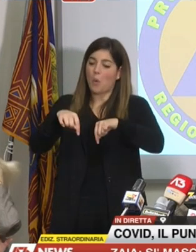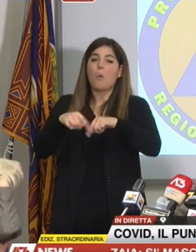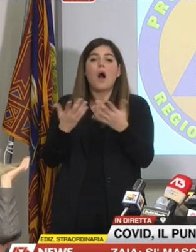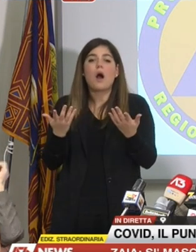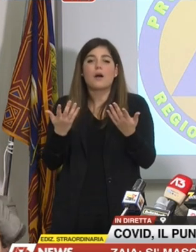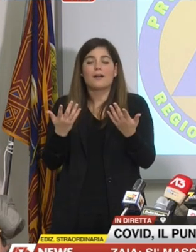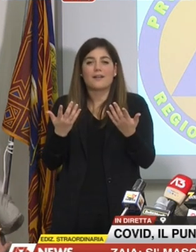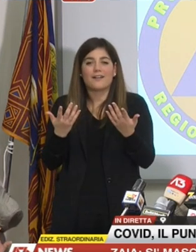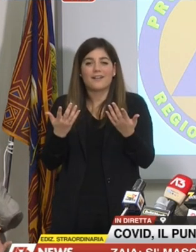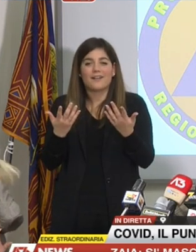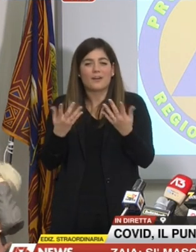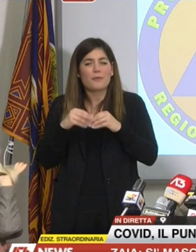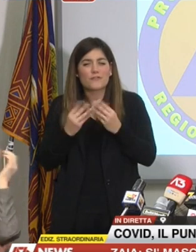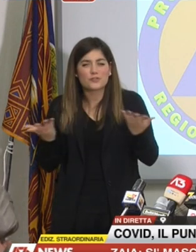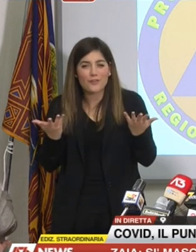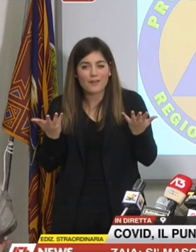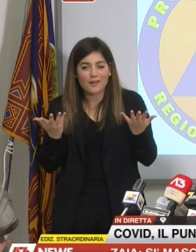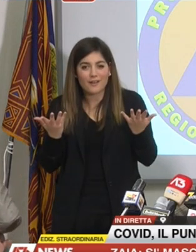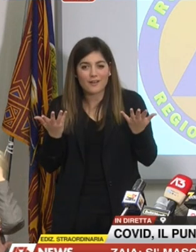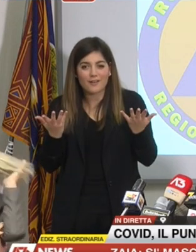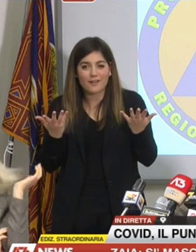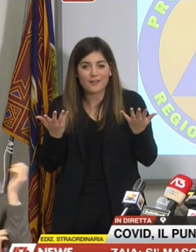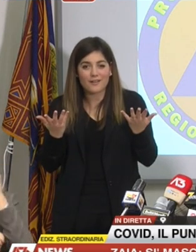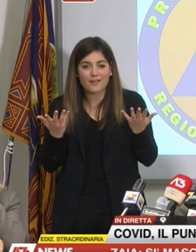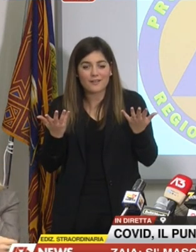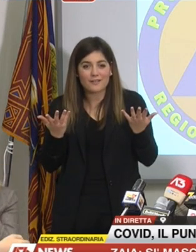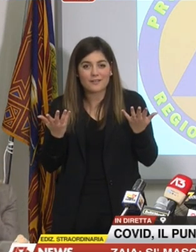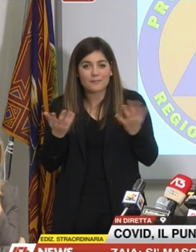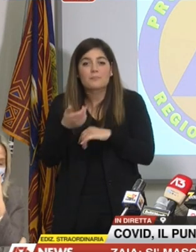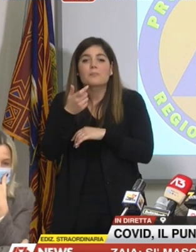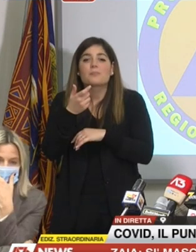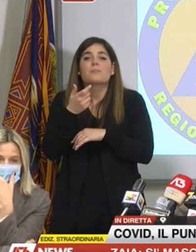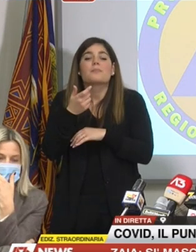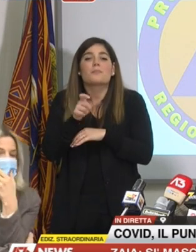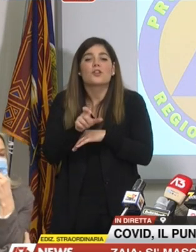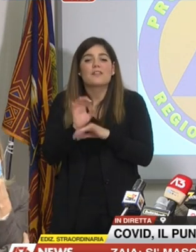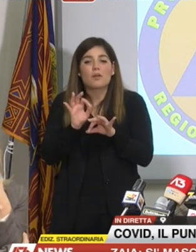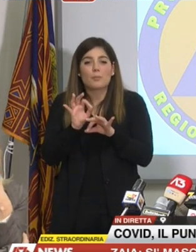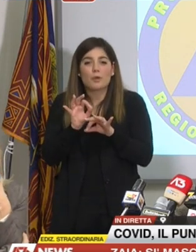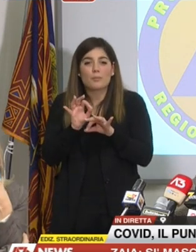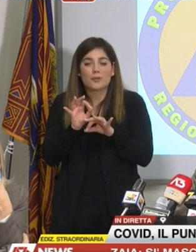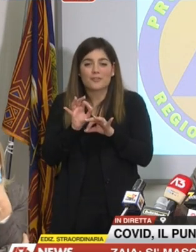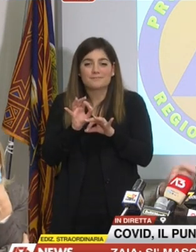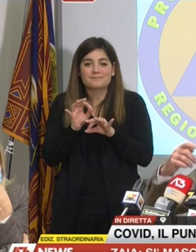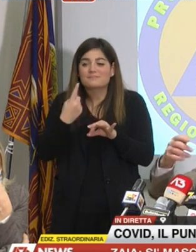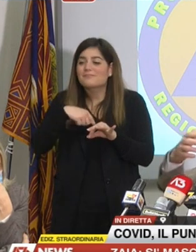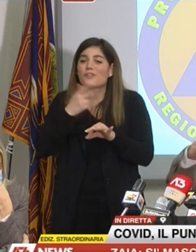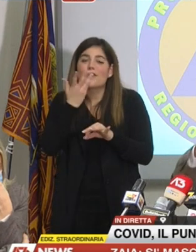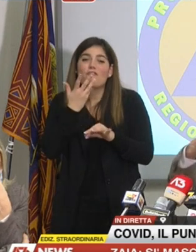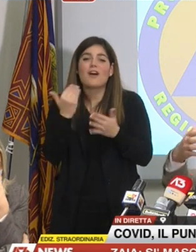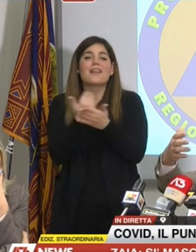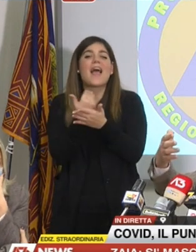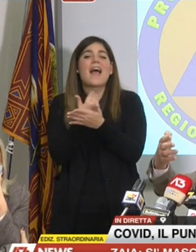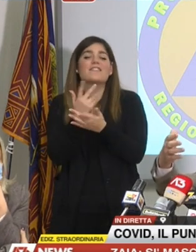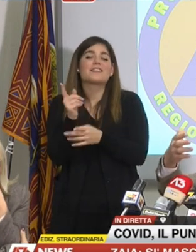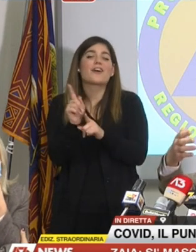che l'autorizzato in un paese del G7 va bene per l'Italia. L'abbiamo fatto per evitare,